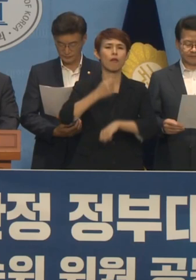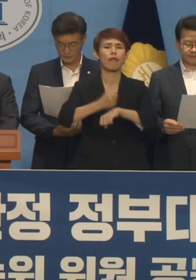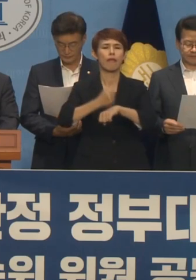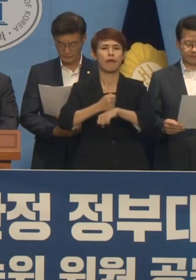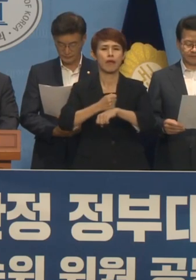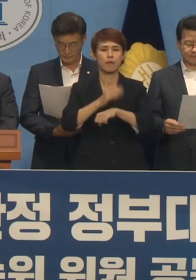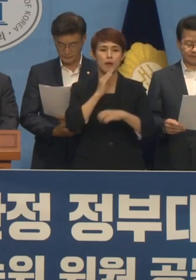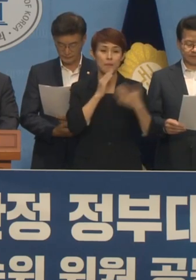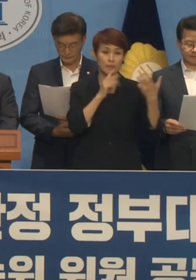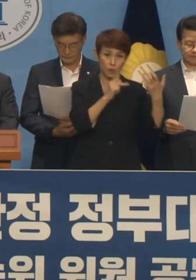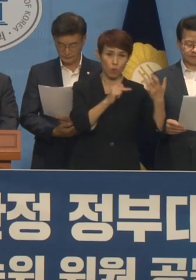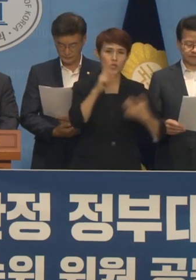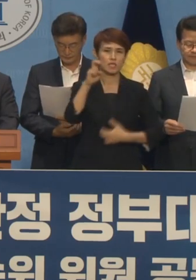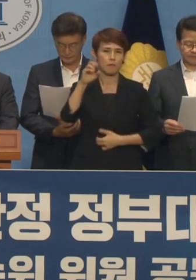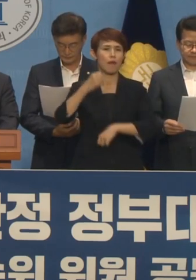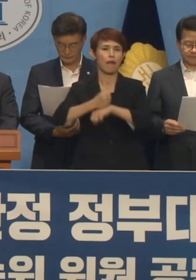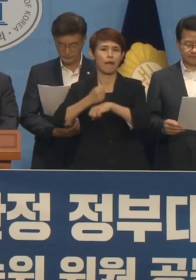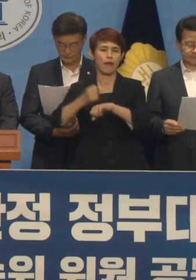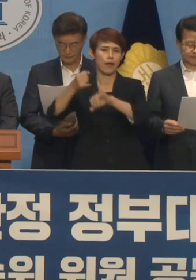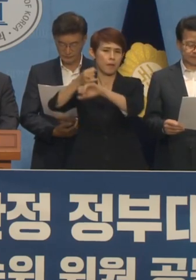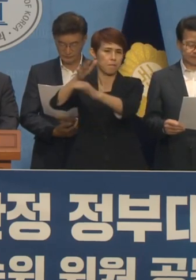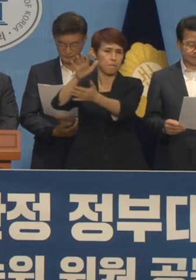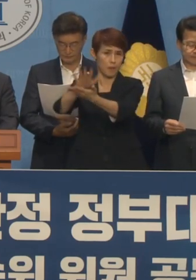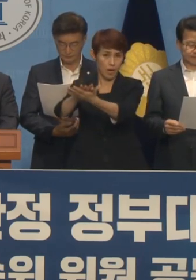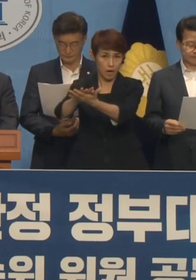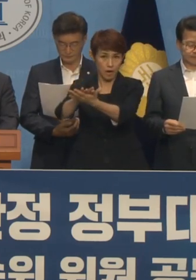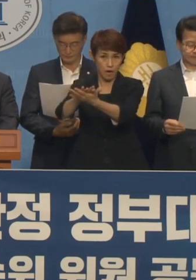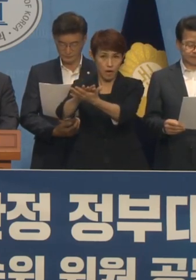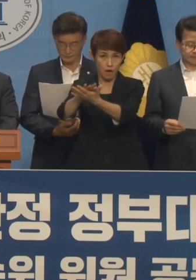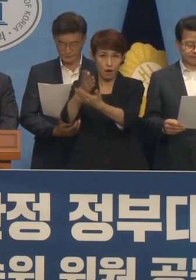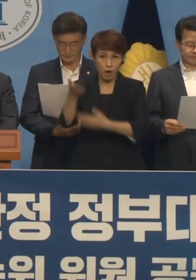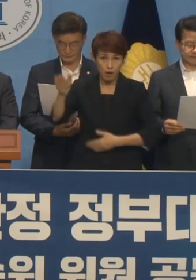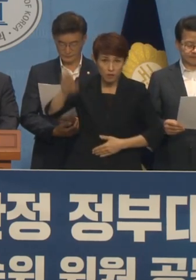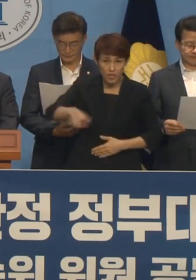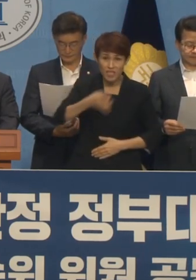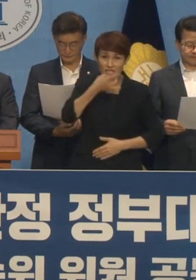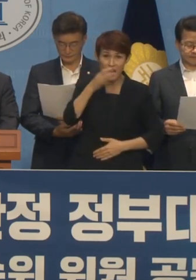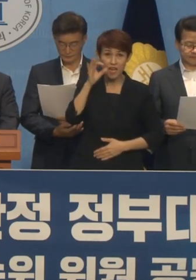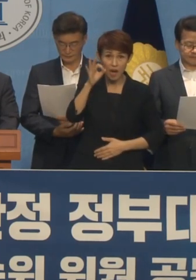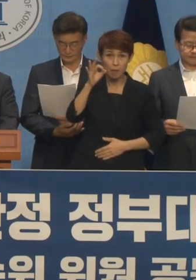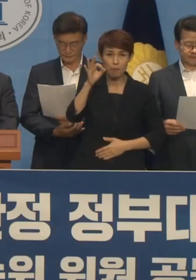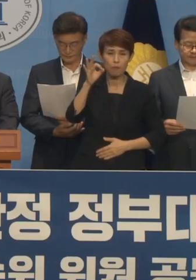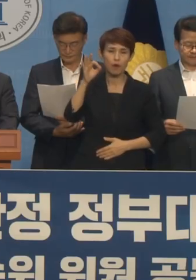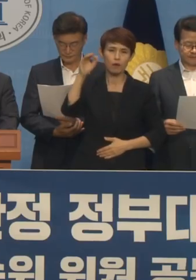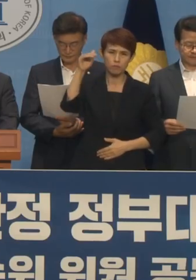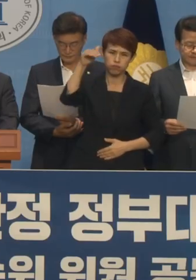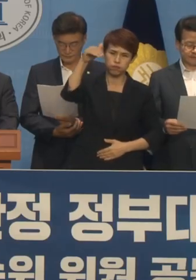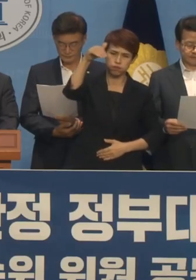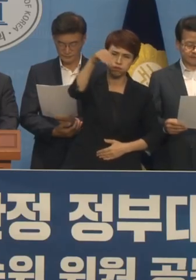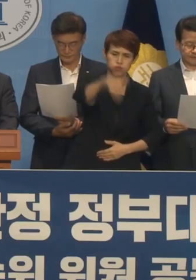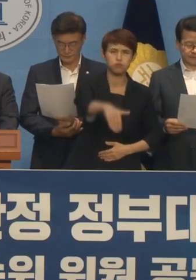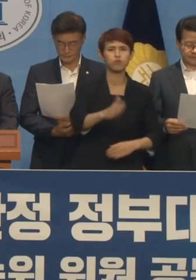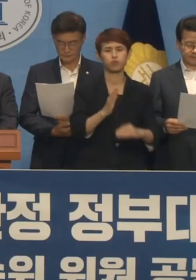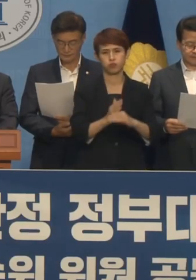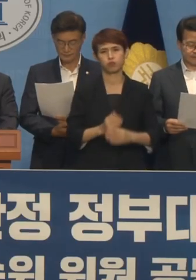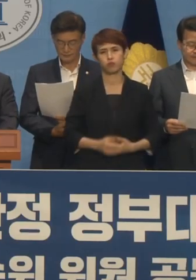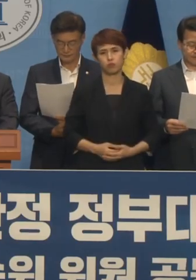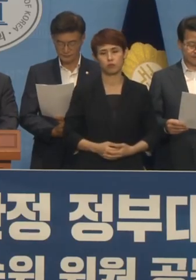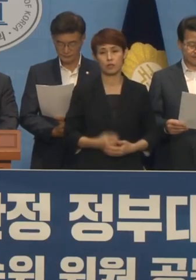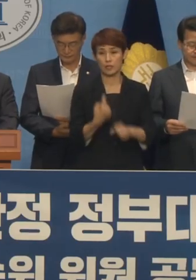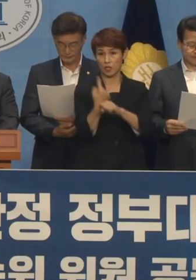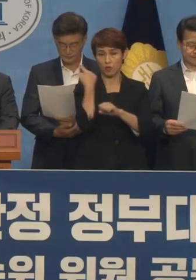유지하겠다고 농민과 국민에게 약속했지만 쌀값은 하루가 다르게 폭락하고 있다.